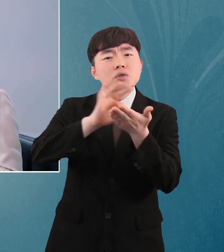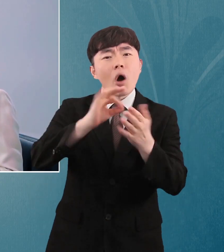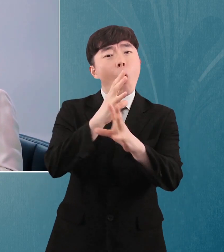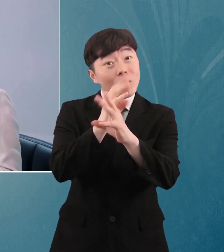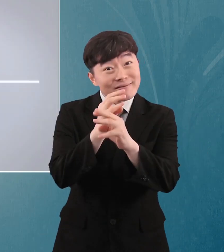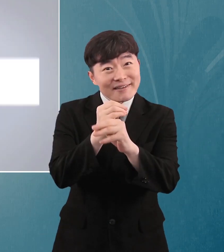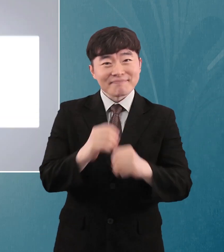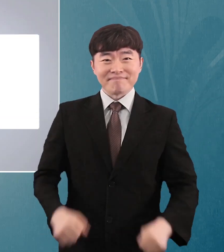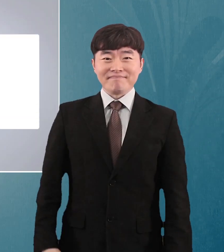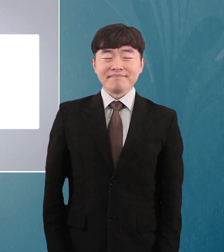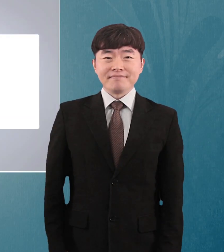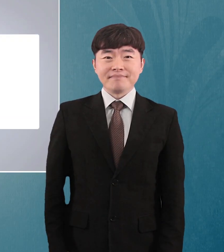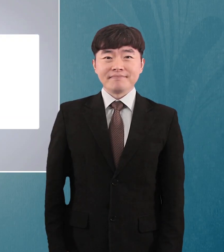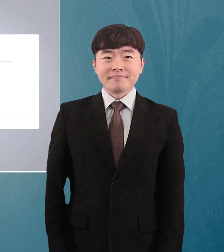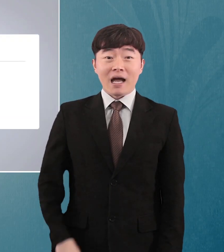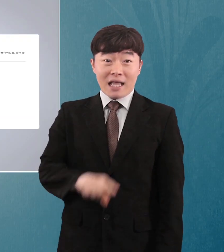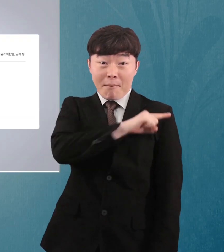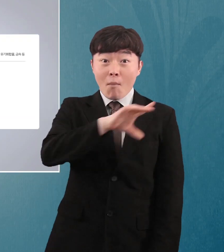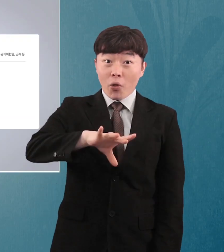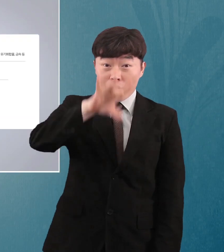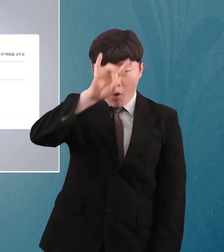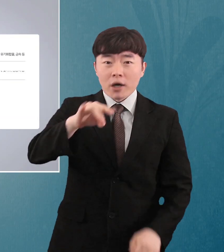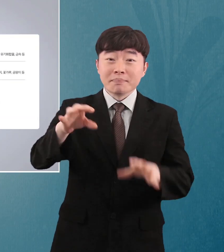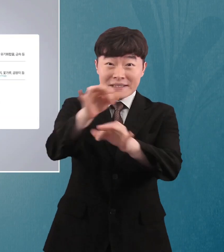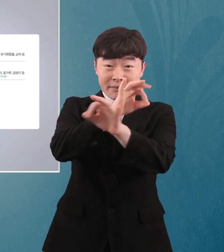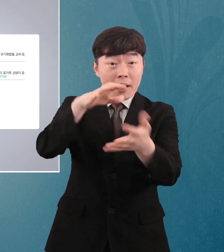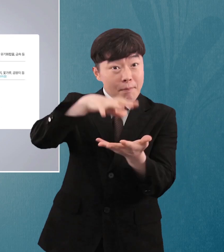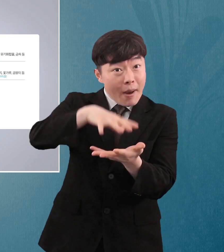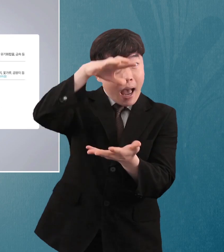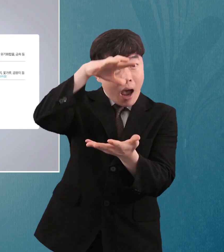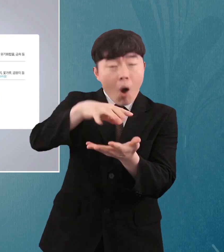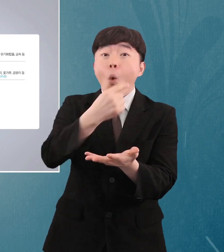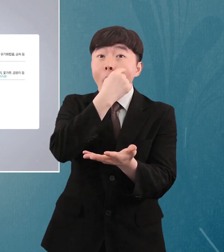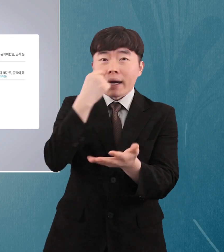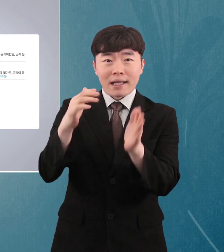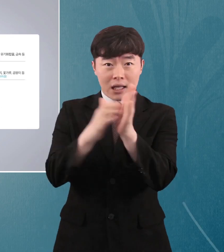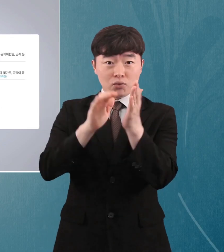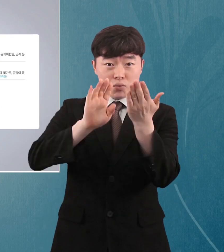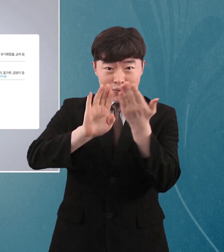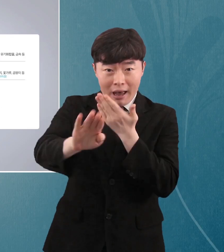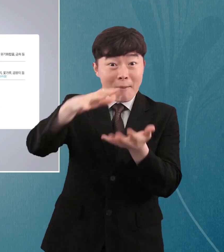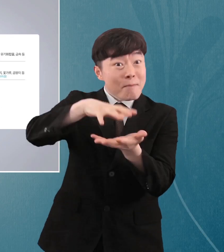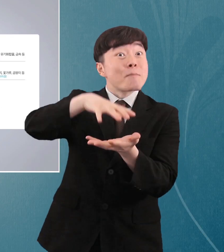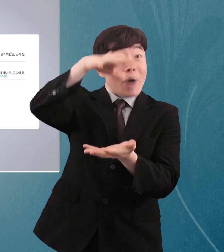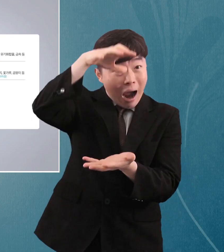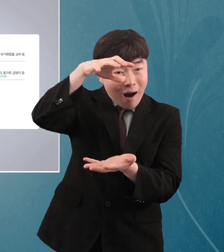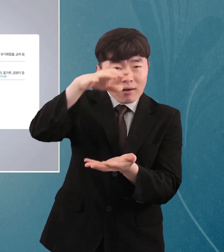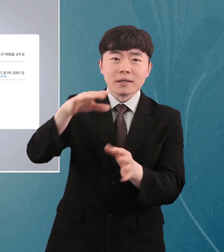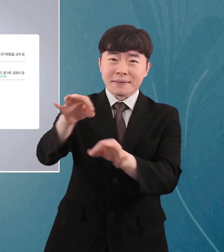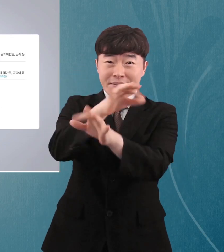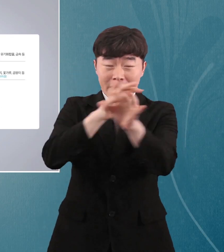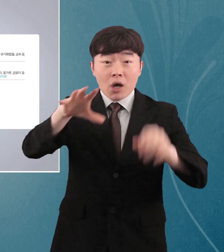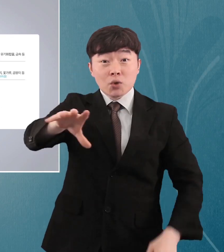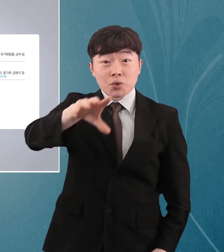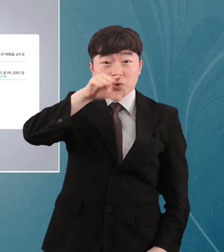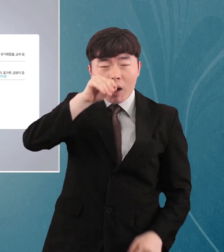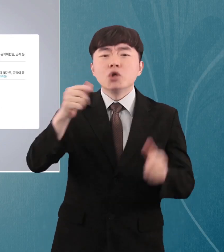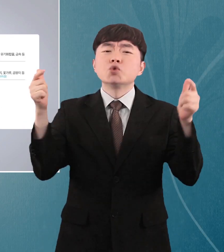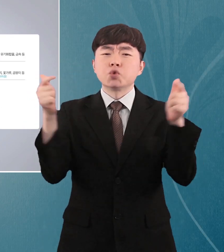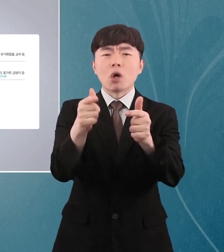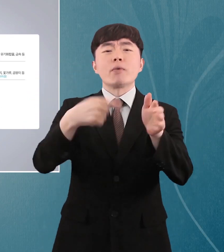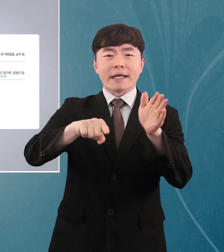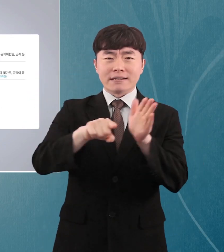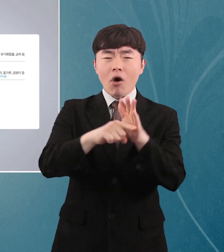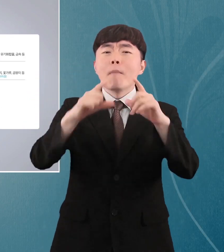착용하는 게 좋을까요? 우선 미세먼지 농도를 확인하고 미세먼지 농도가 높을 경우 미세먼지 흡입량을 줄이기 위해